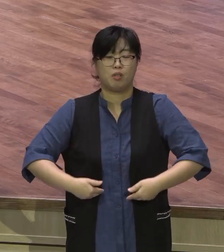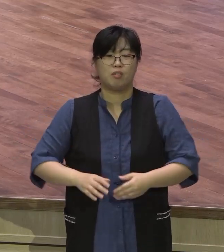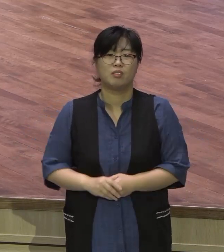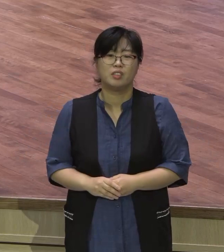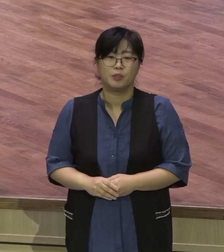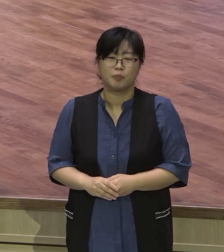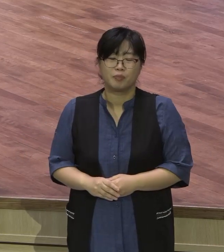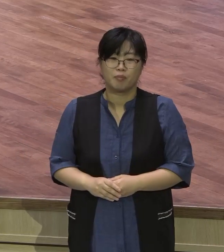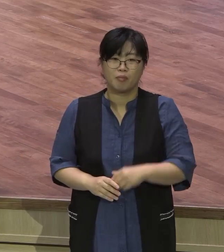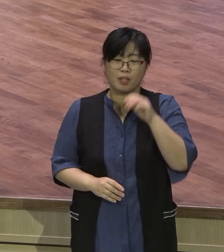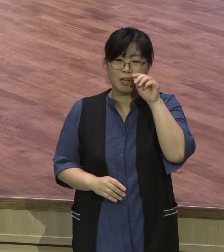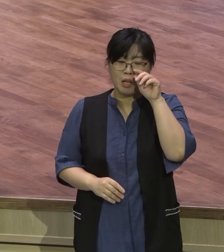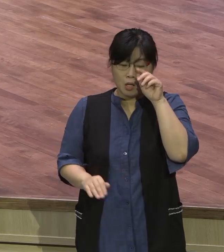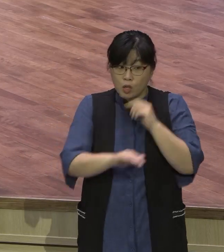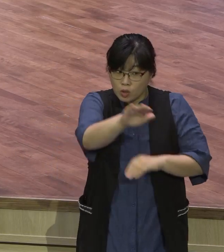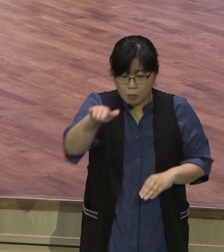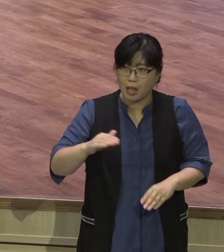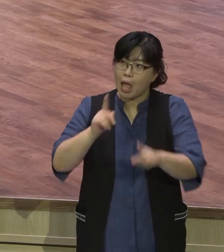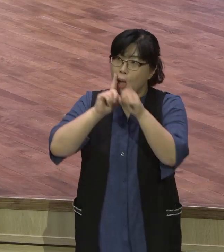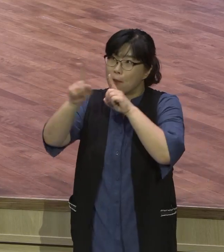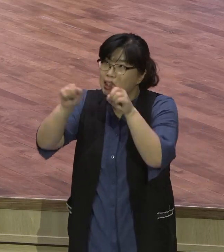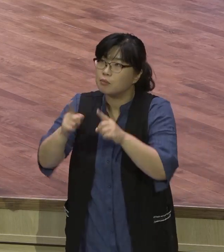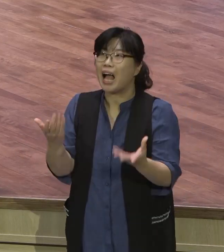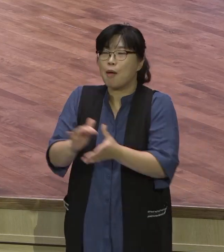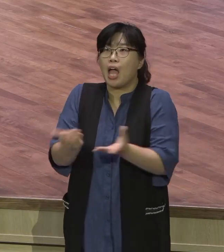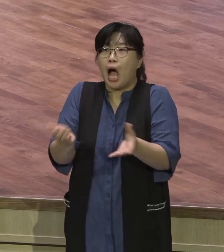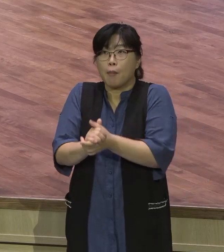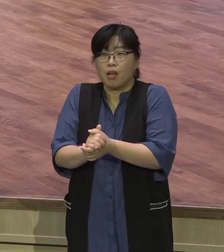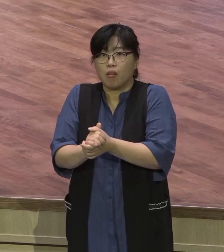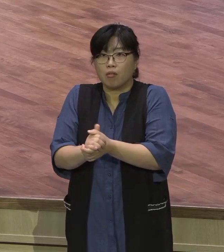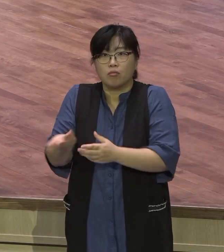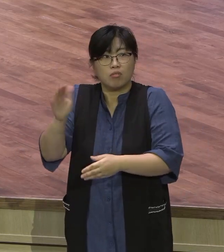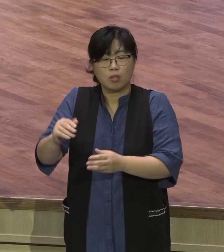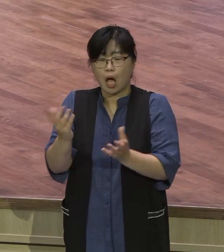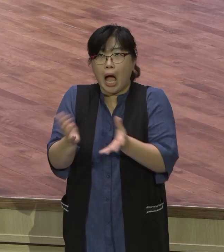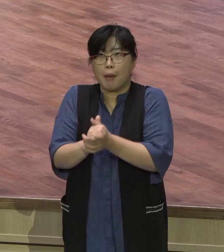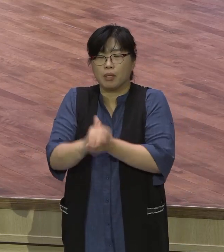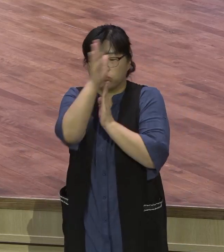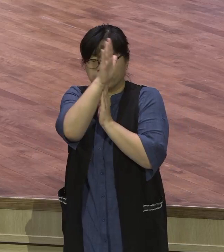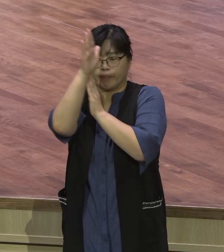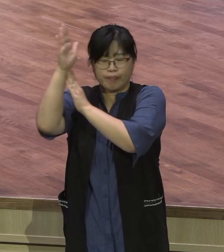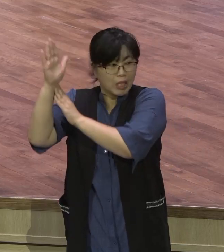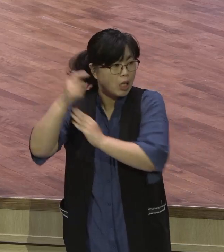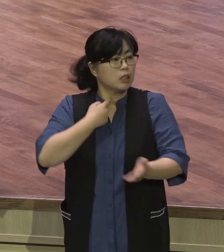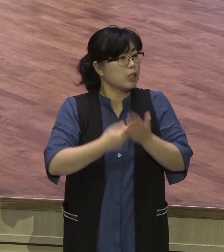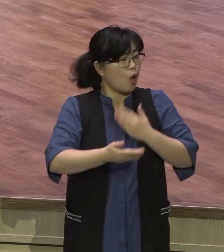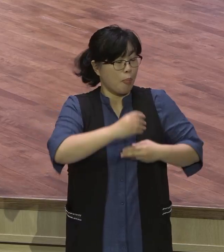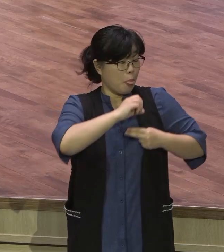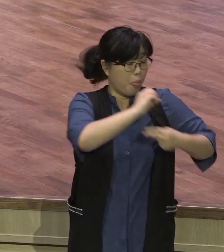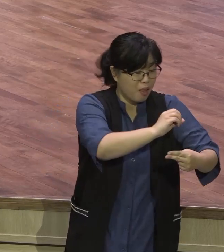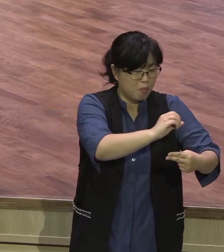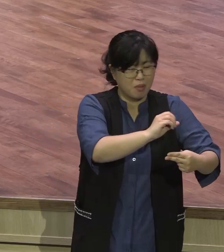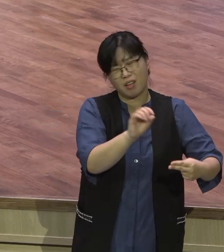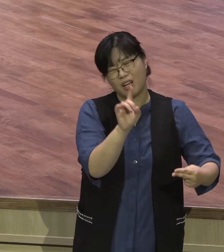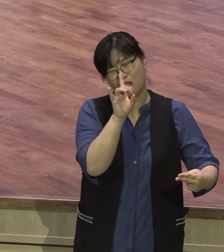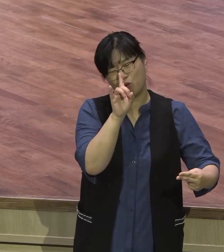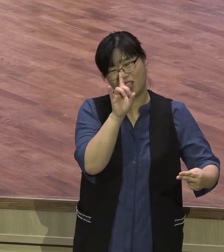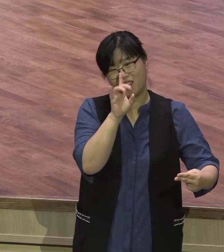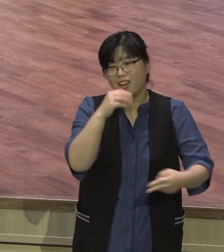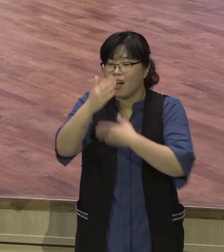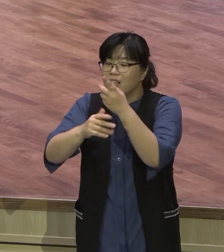적용할 때 나옵니다 나이키스 적용할 때 이 말씀을 삶 속에 적용할 때 하나님의 주시는 축복 삼중직 뭐라고요 보호